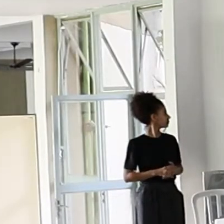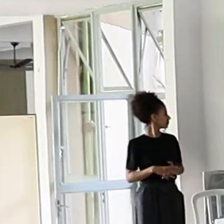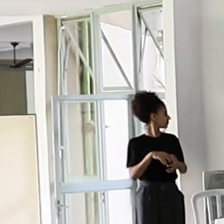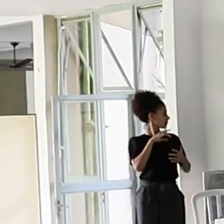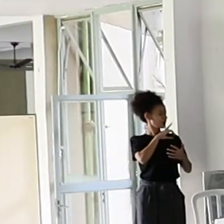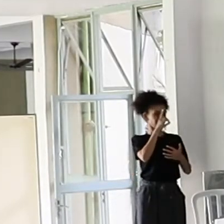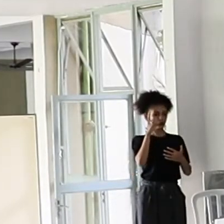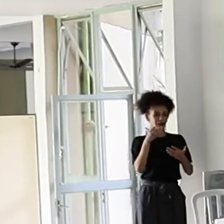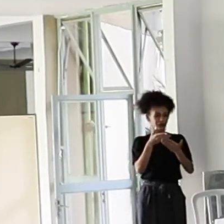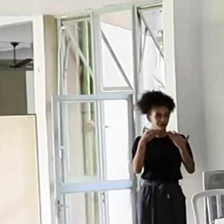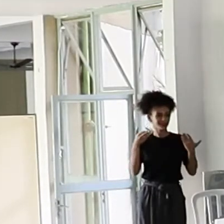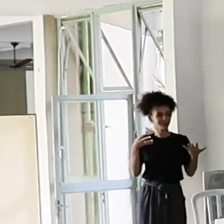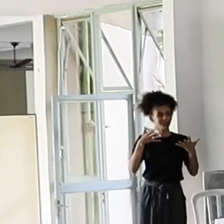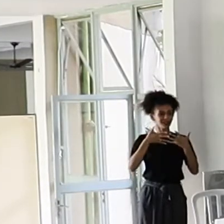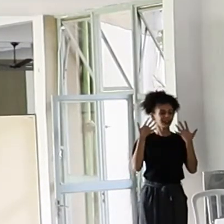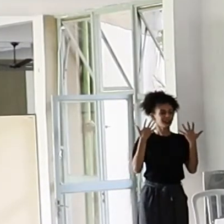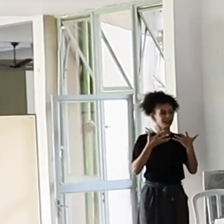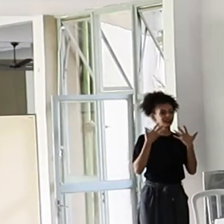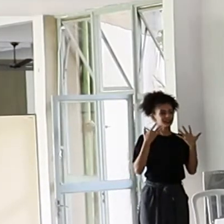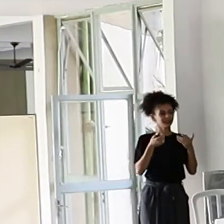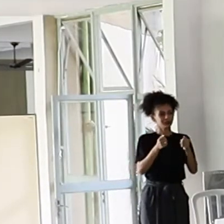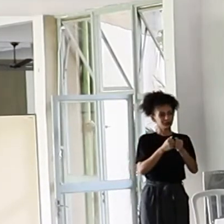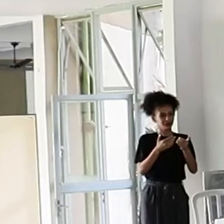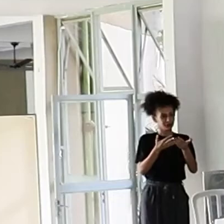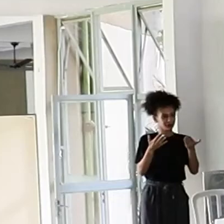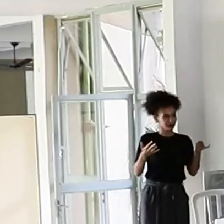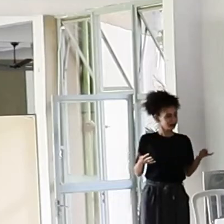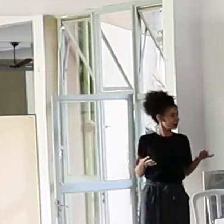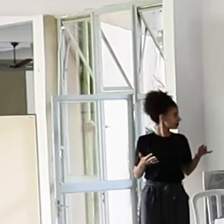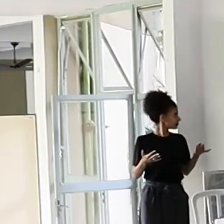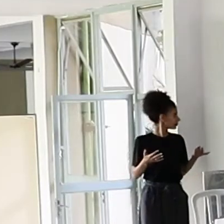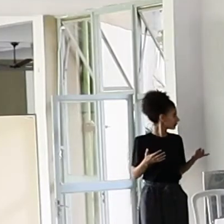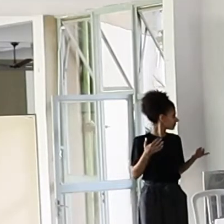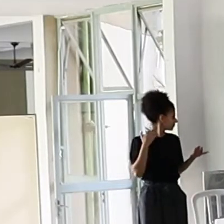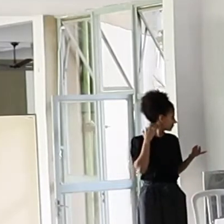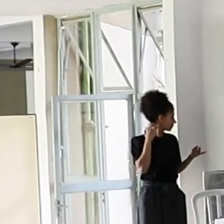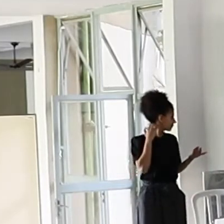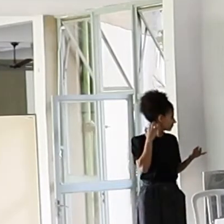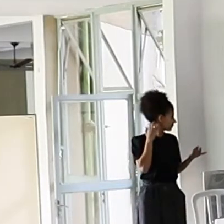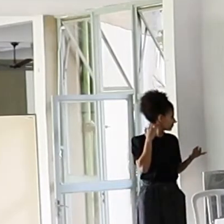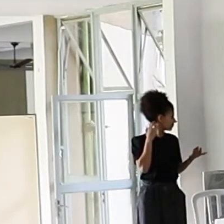Bom dia pessoal uma alegria muito grande estar com você